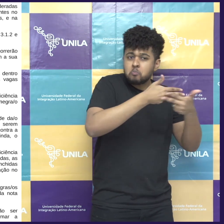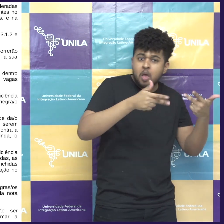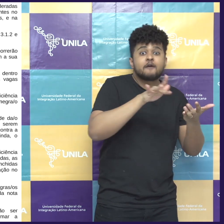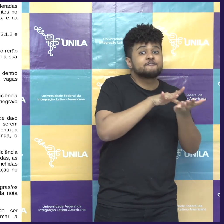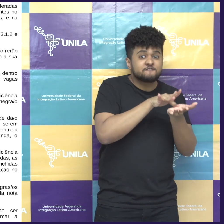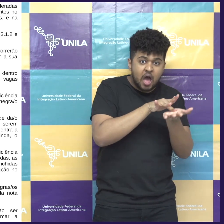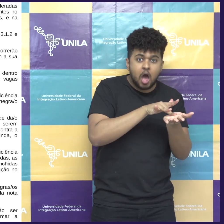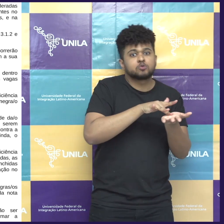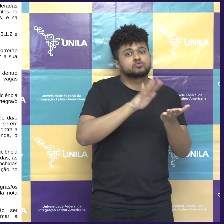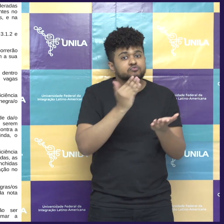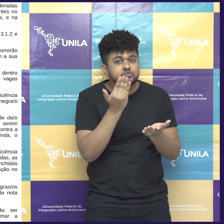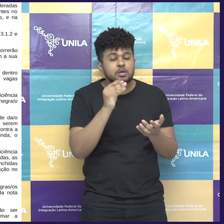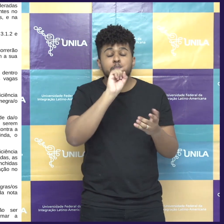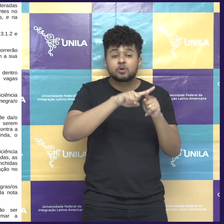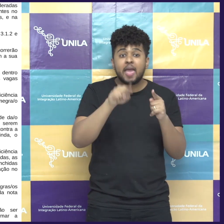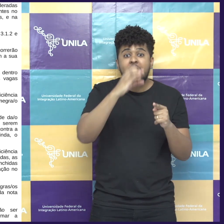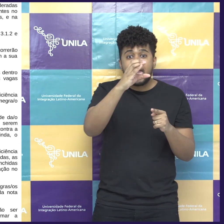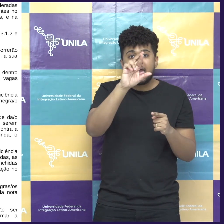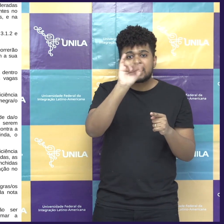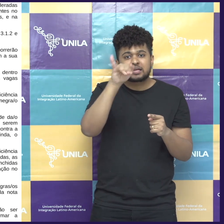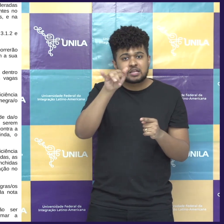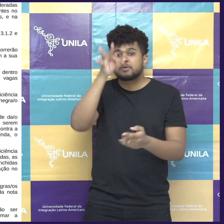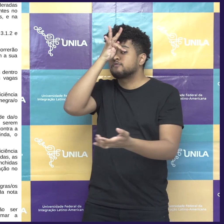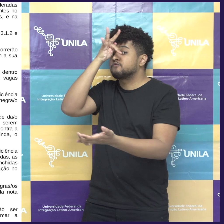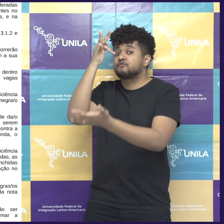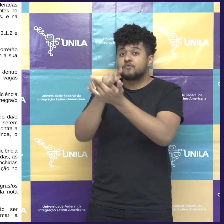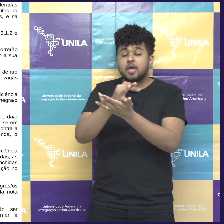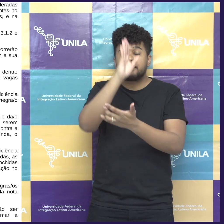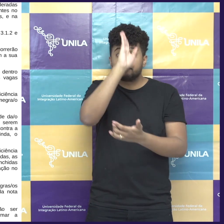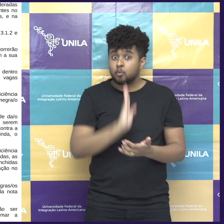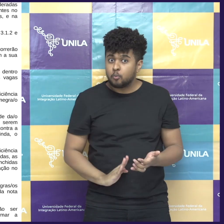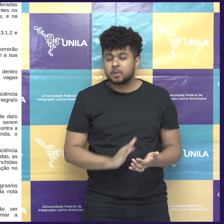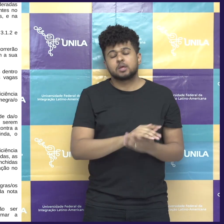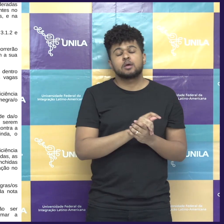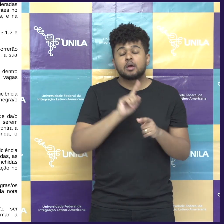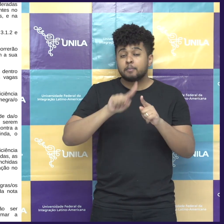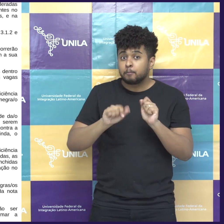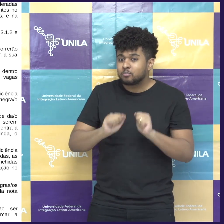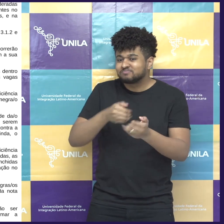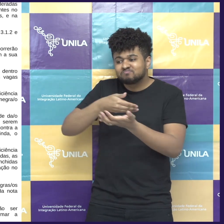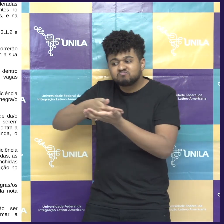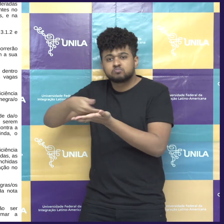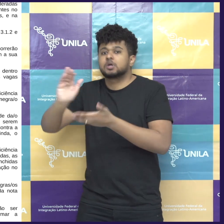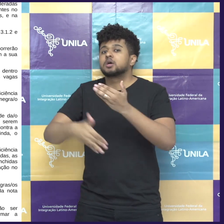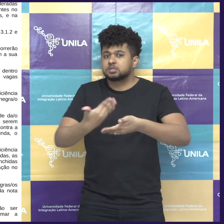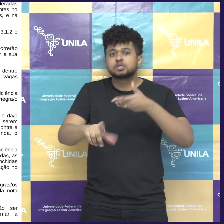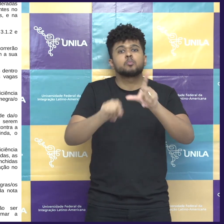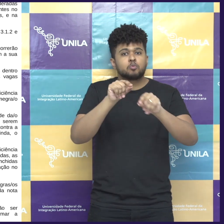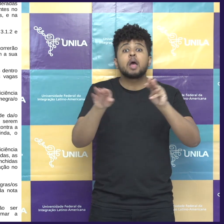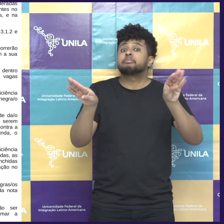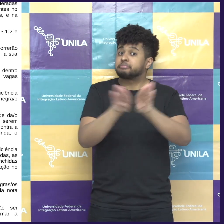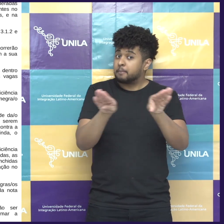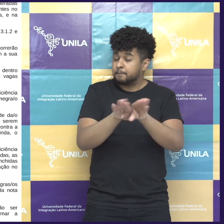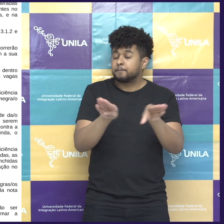crime contra a fé pública, o que acarreta eliminação da seleção pública,